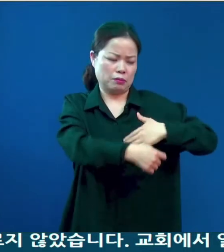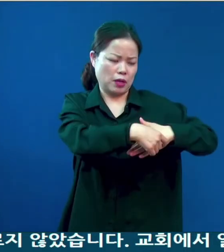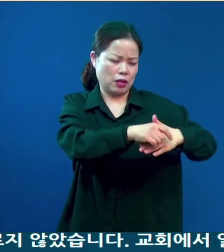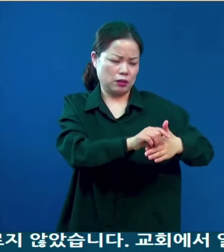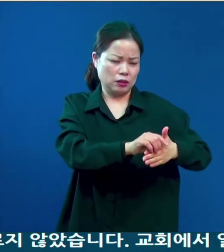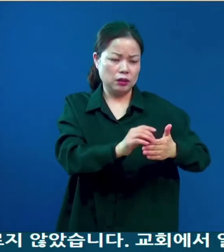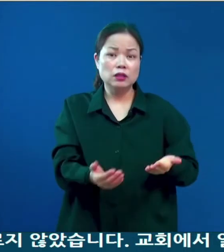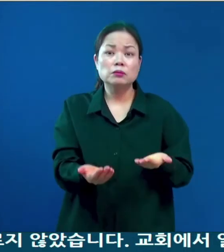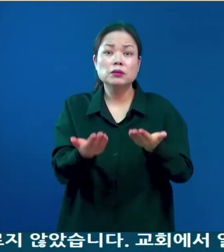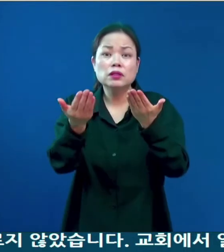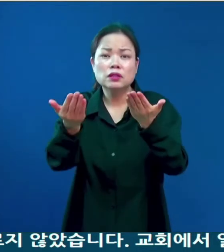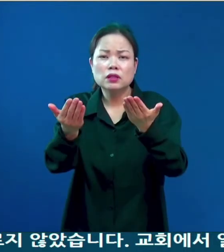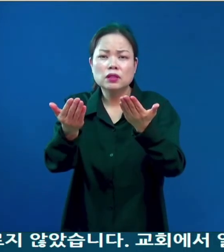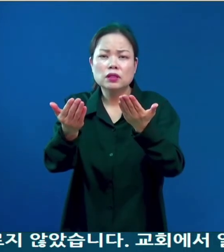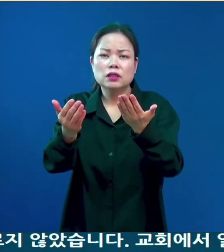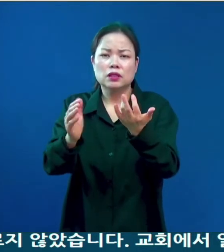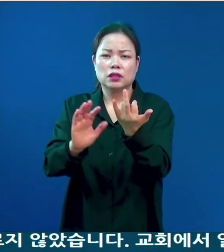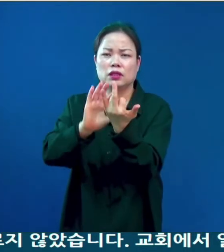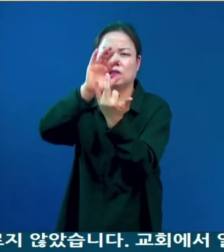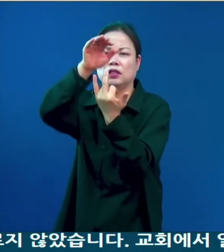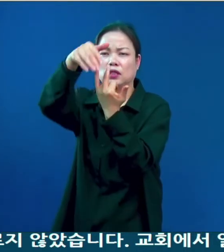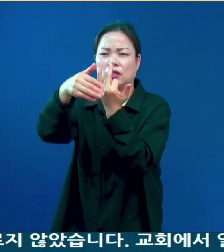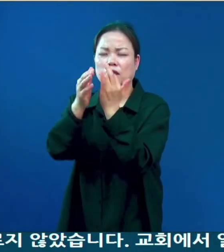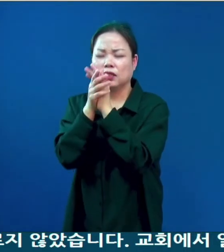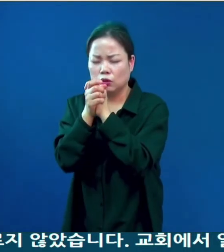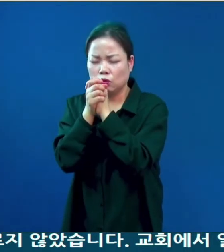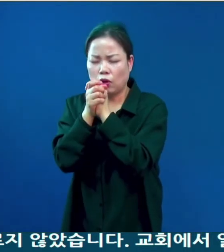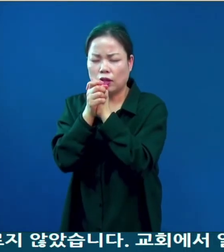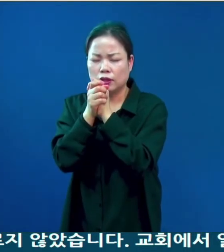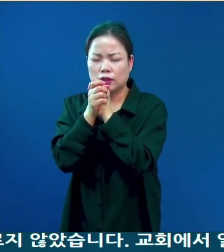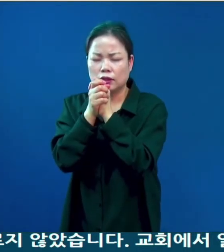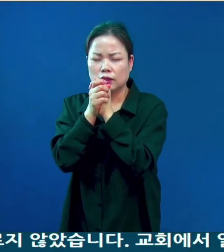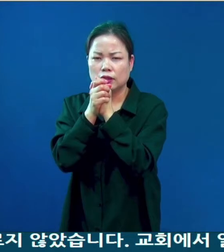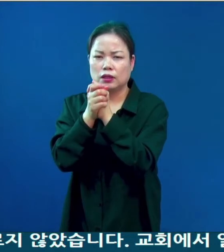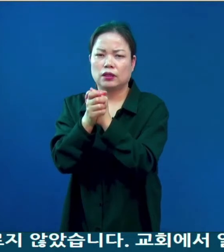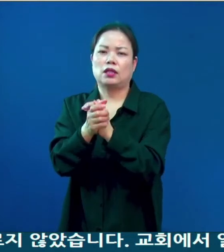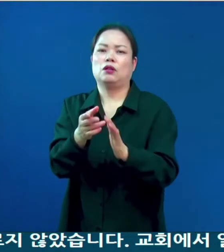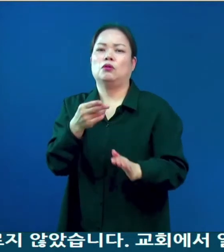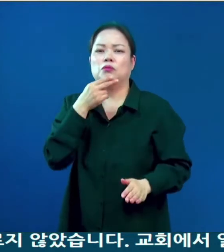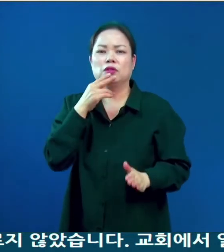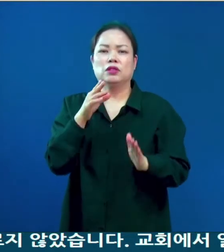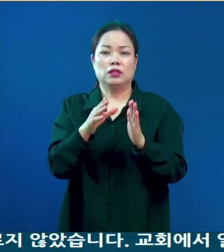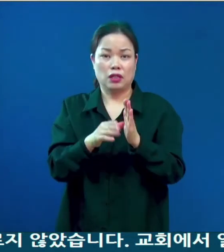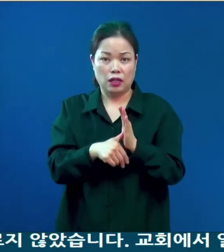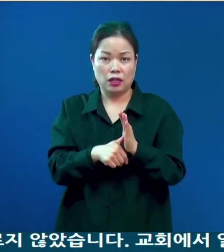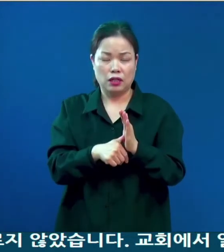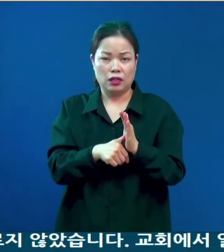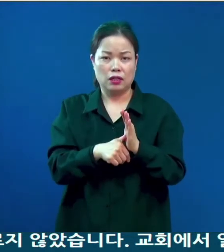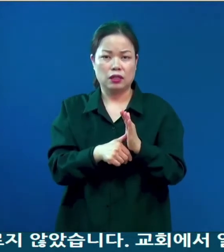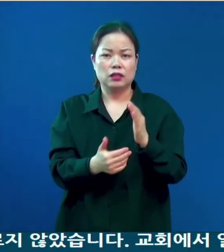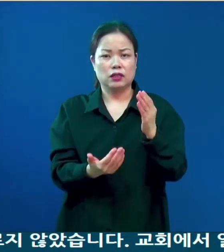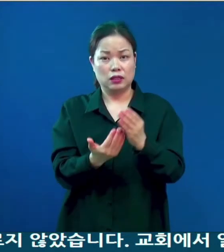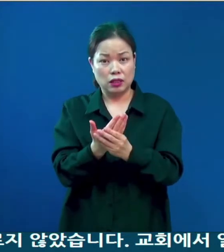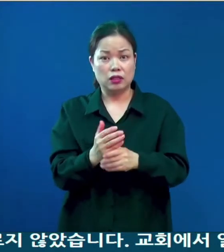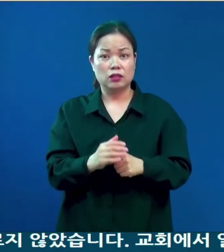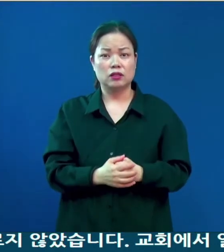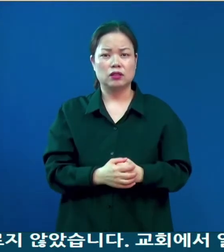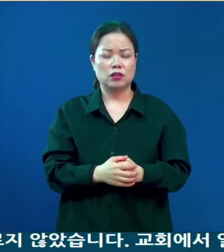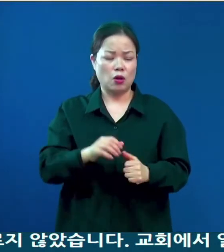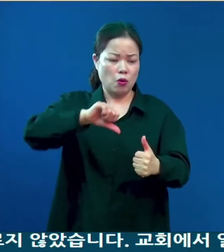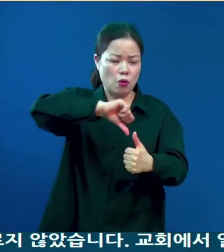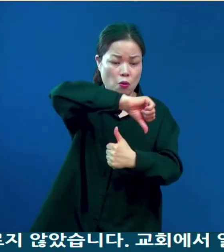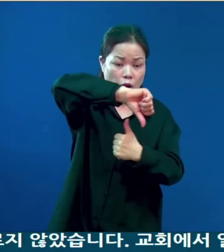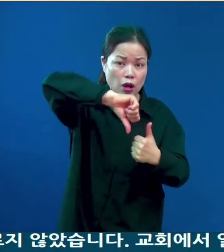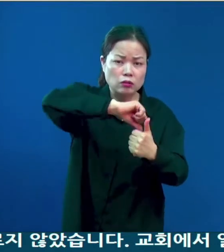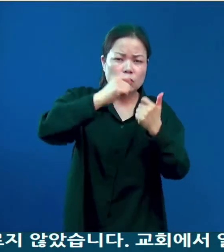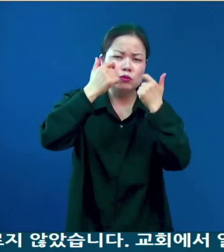쏟아 부어내는 이 겟세마네 기도가 부재할 때 그런 일이 벌어지기 때문이라는 것이에요. 그래서 물론 이런 환경적인